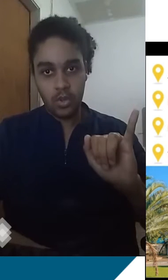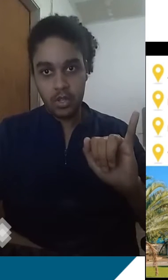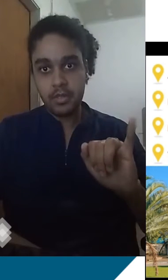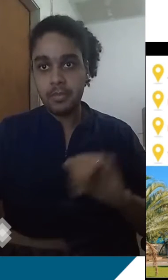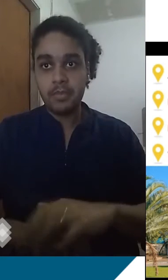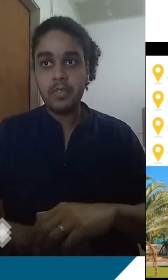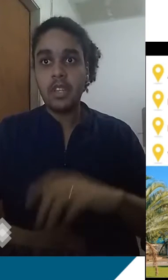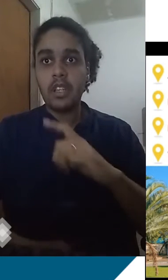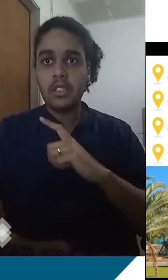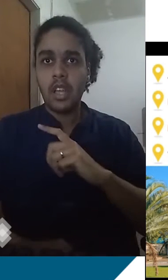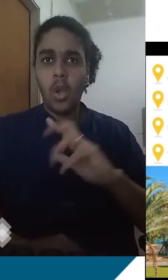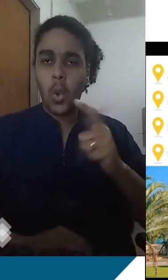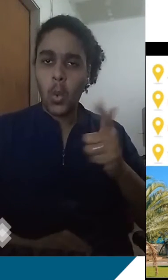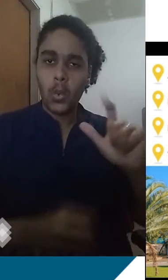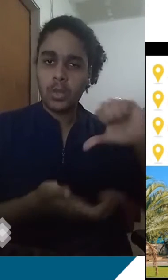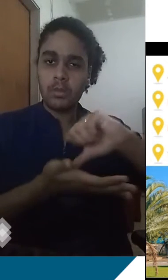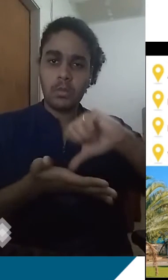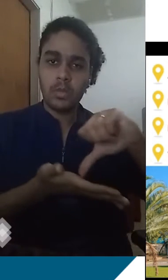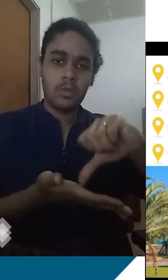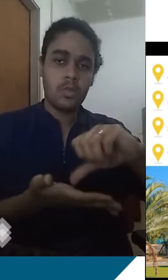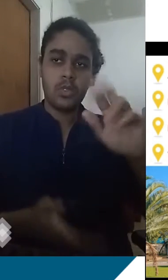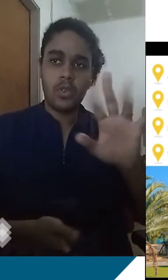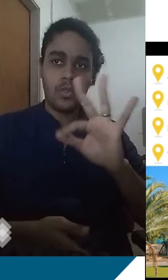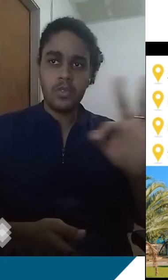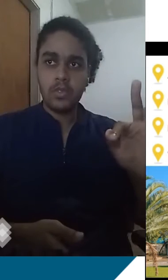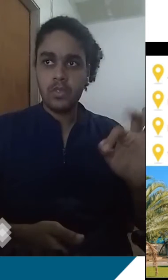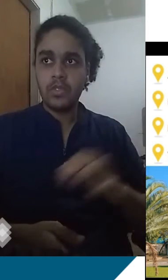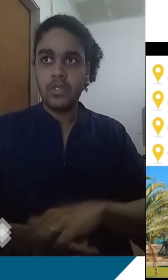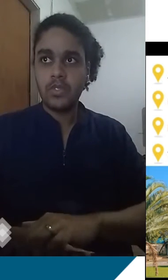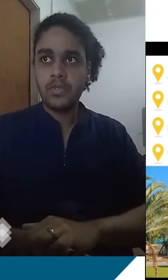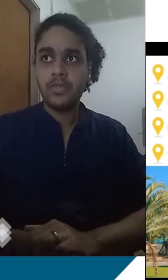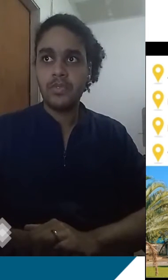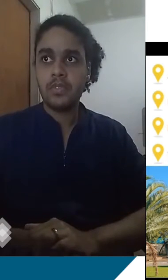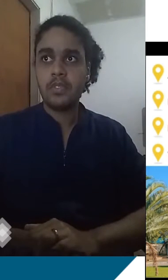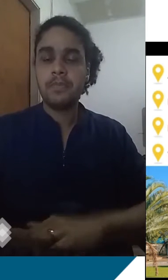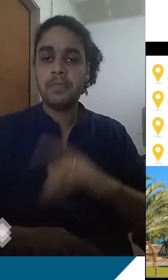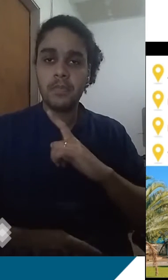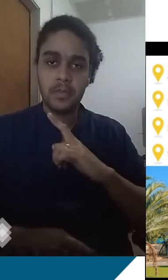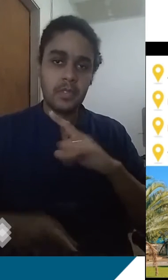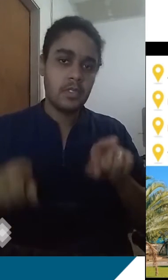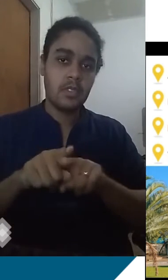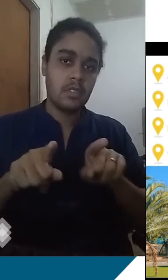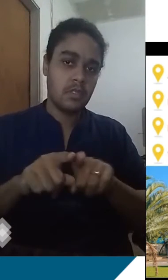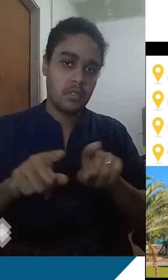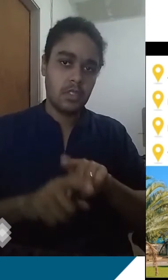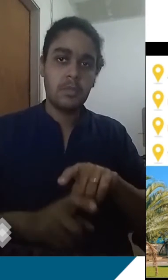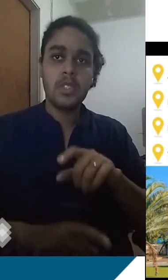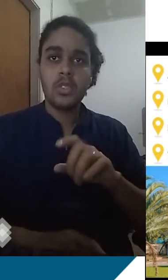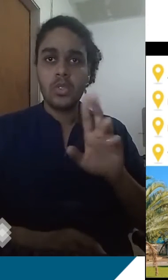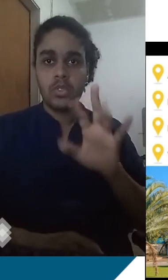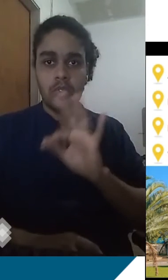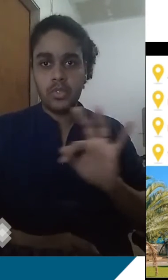são outros polos da UF, no estado do Rio de Janeiro e até fora. A gente vê que tem